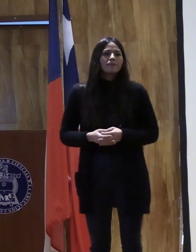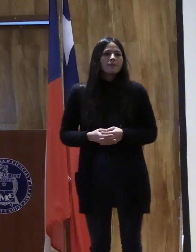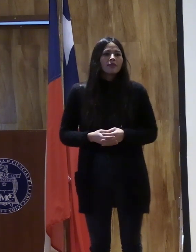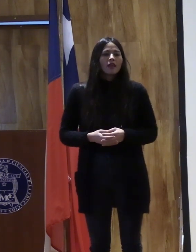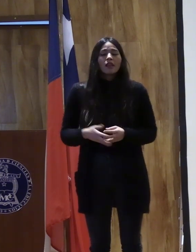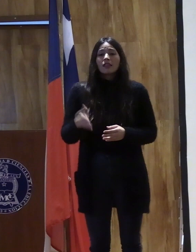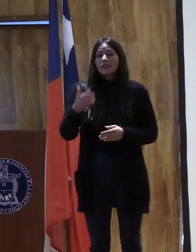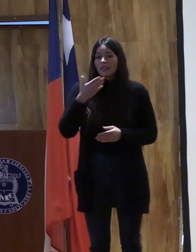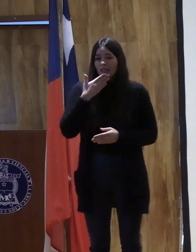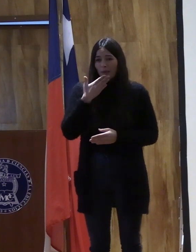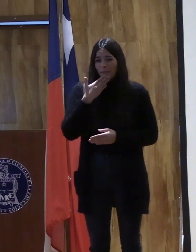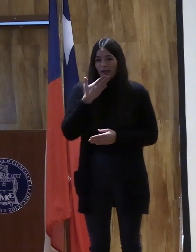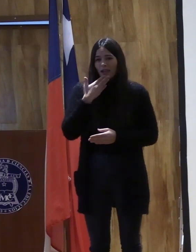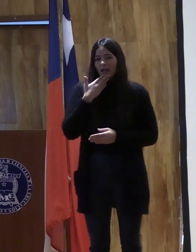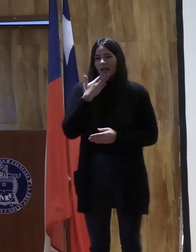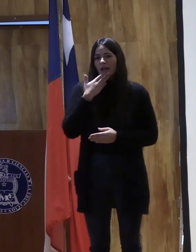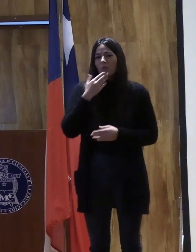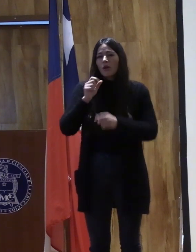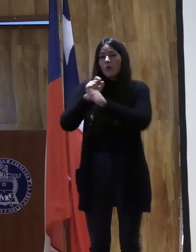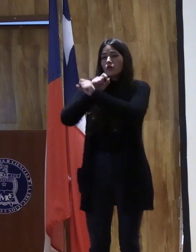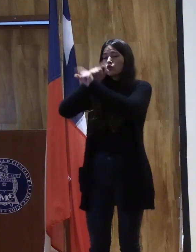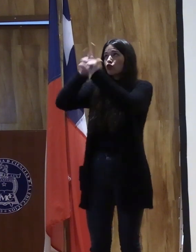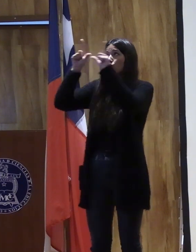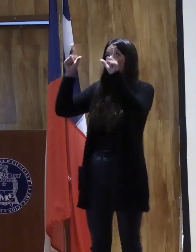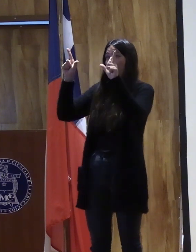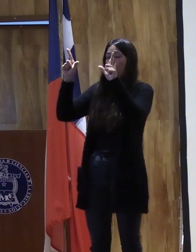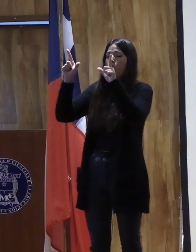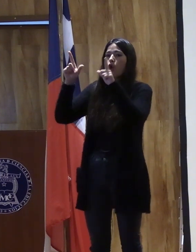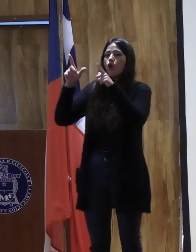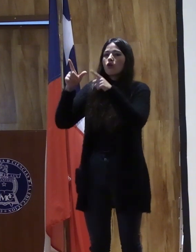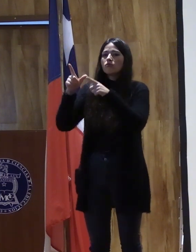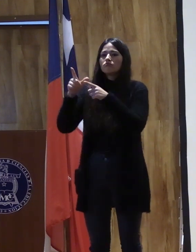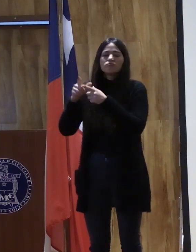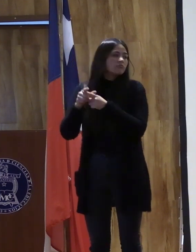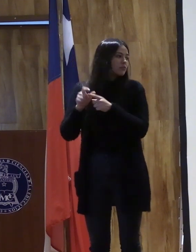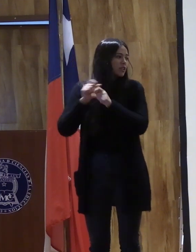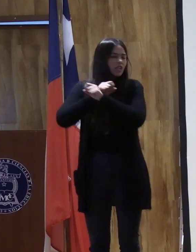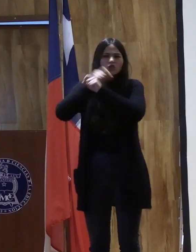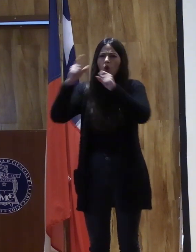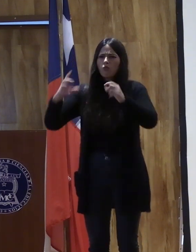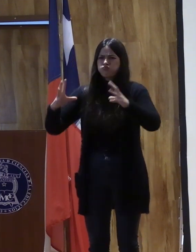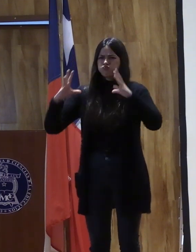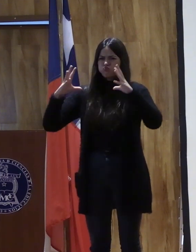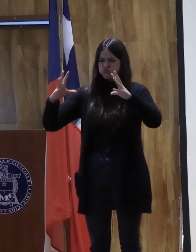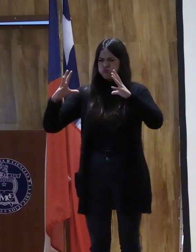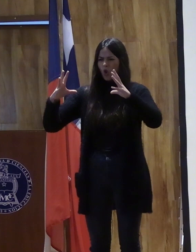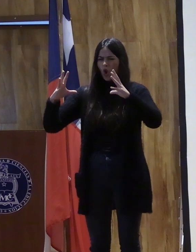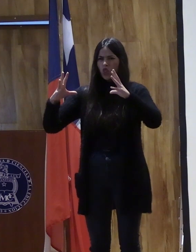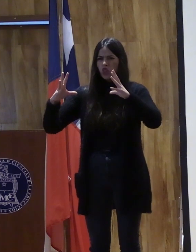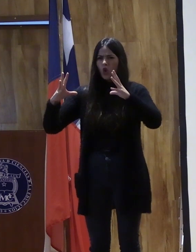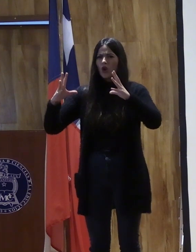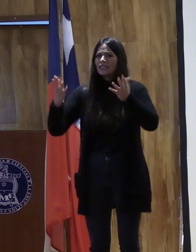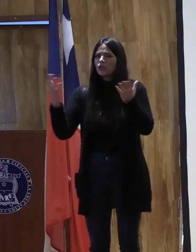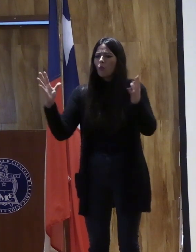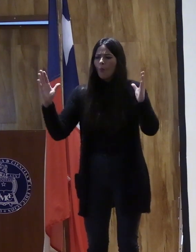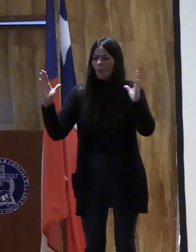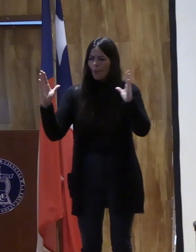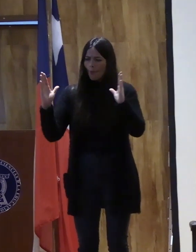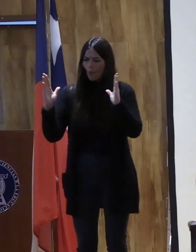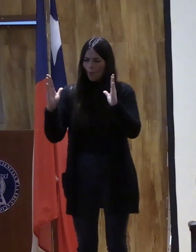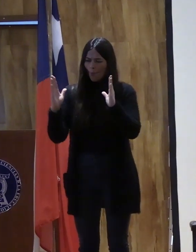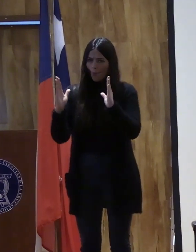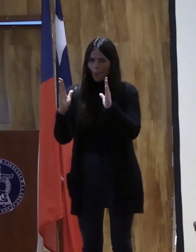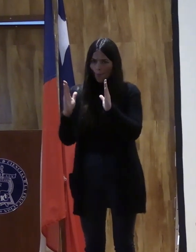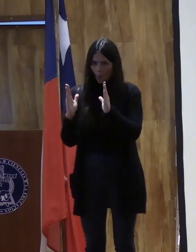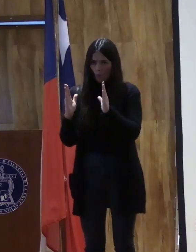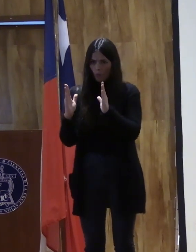Y por otro lado, si uno dice, el Sol, no, compadre, adelgace porque está gordo, le vamos sacando materia al Sol.